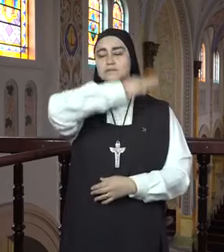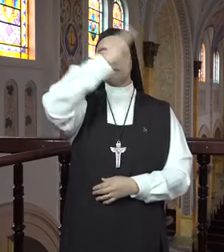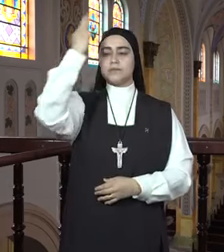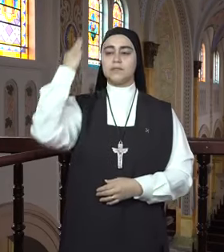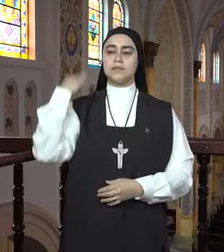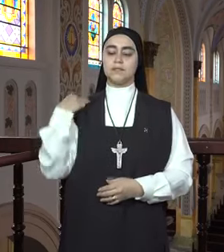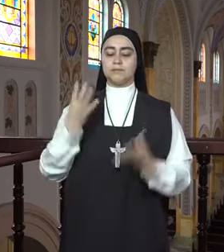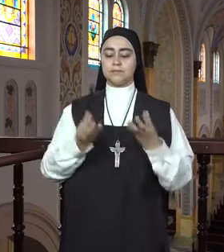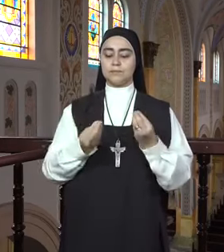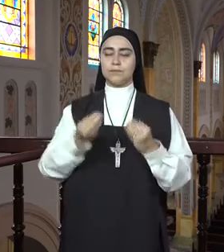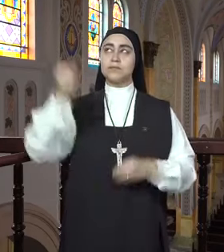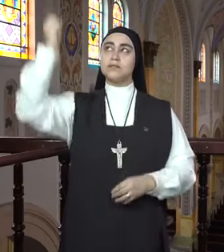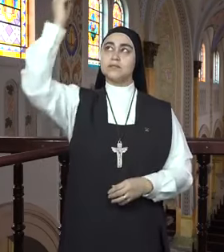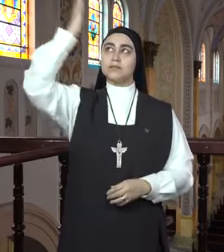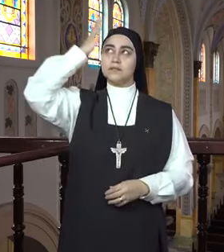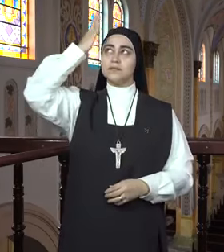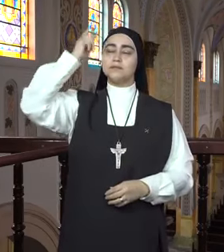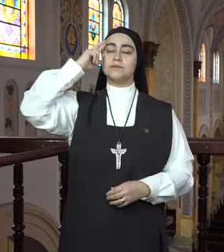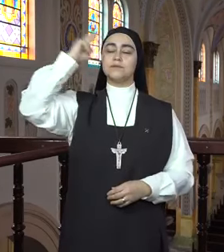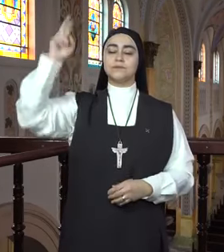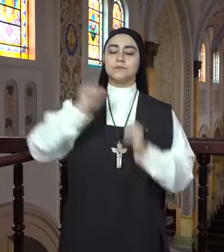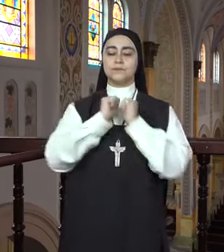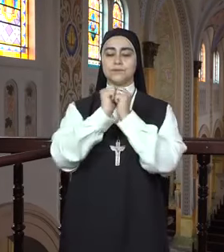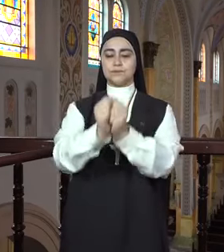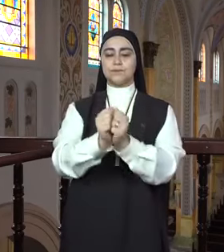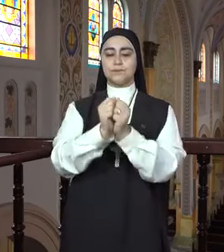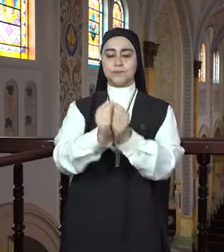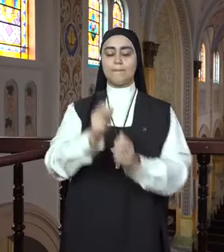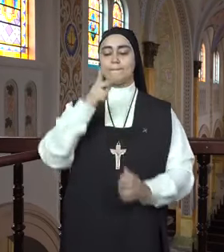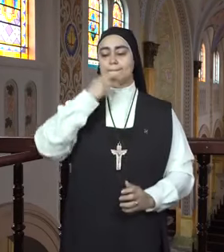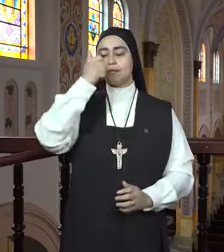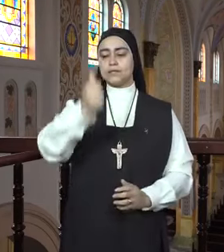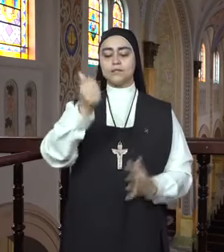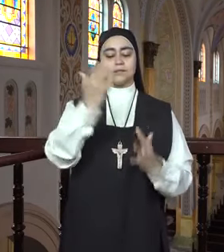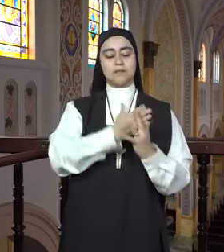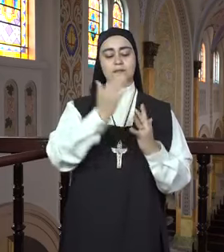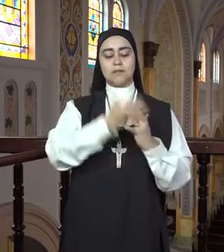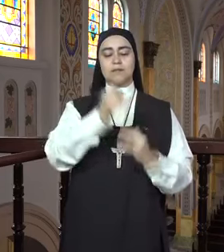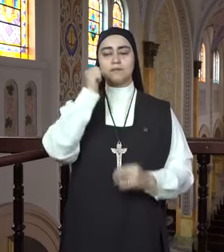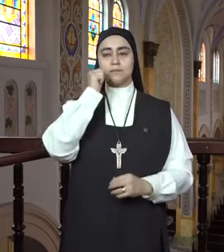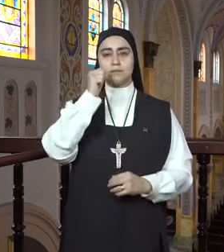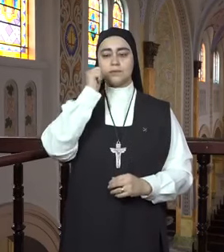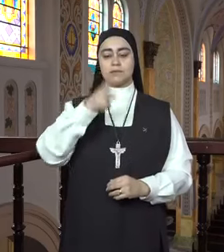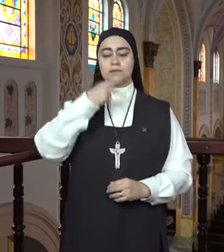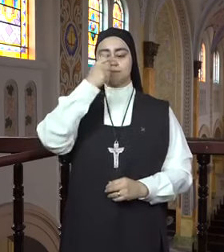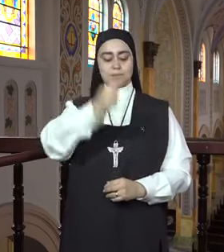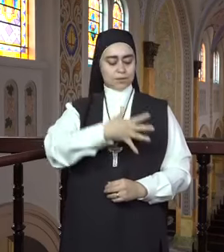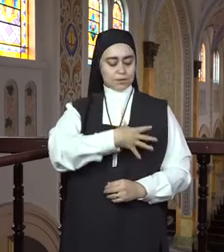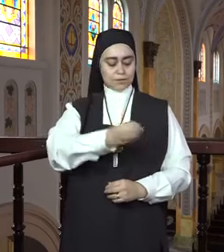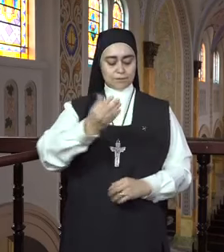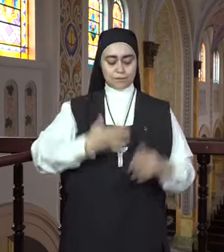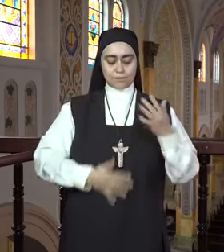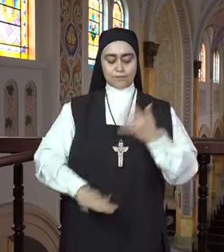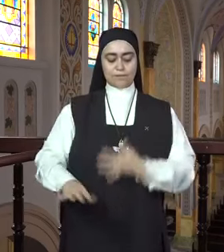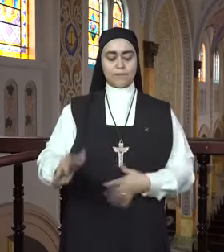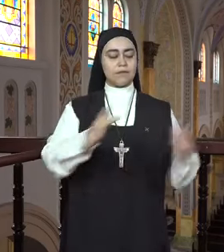Ave Maria, cheia de graça, o Senhor é convosco. Bendita sois vós entre as mulheres, e bendito é o fruto